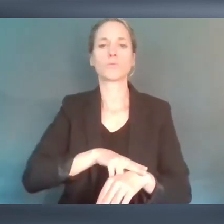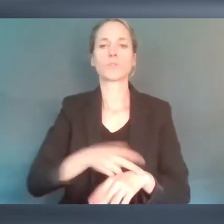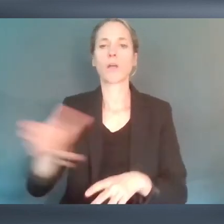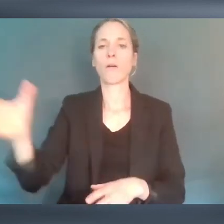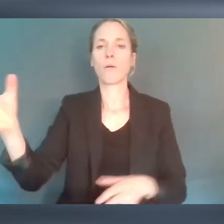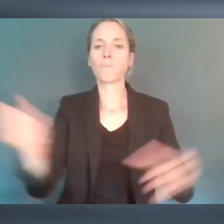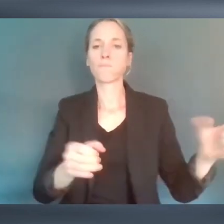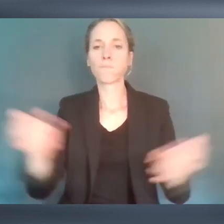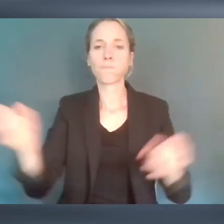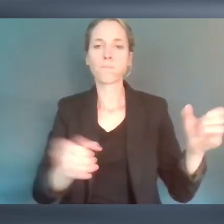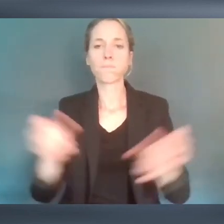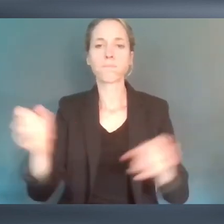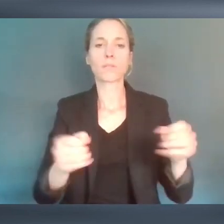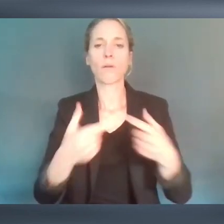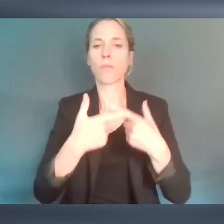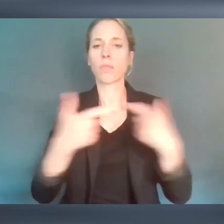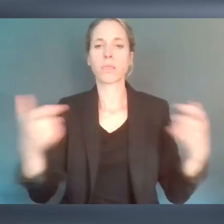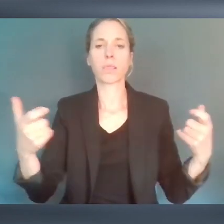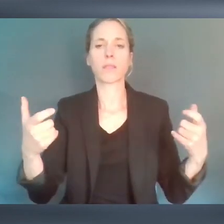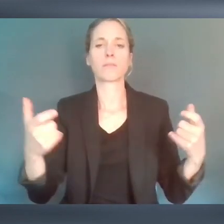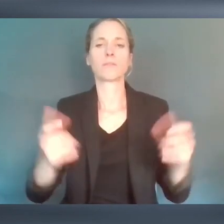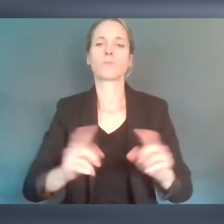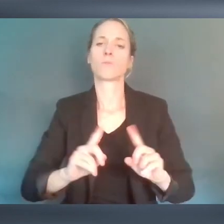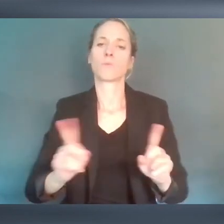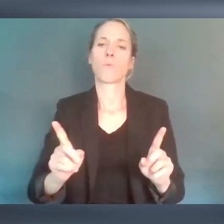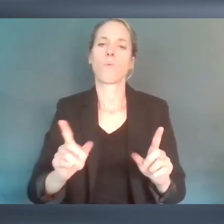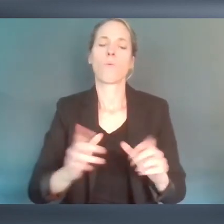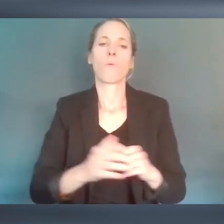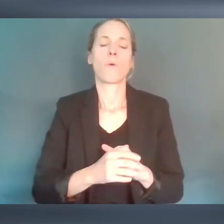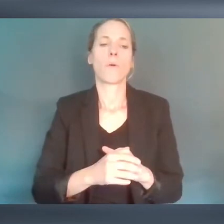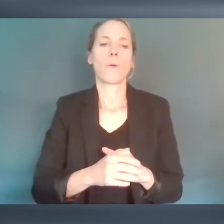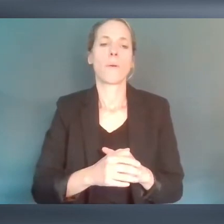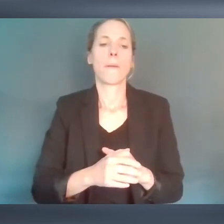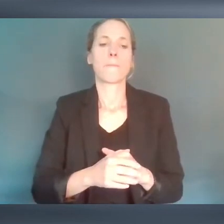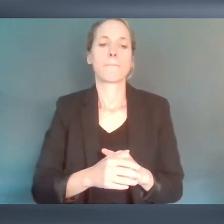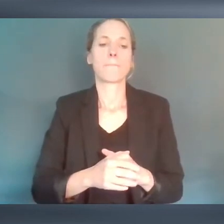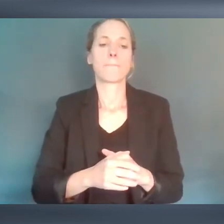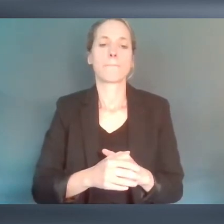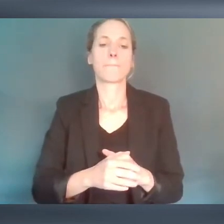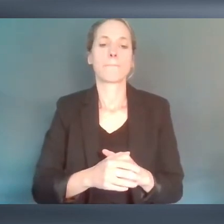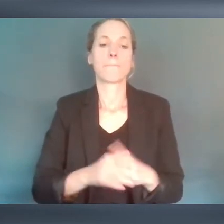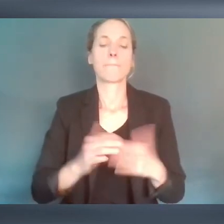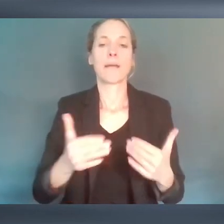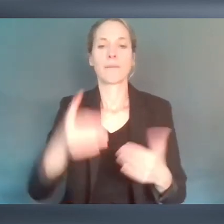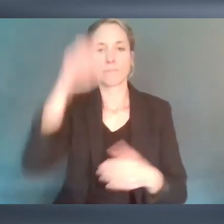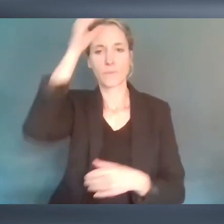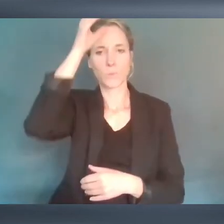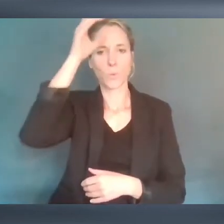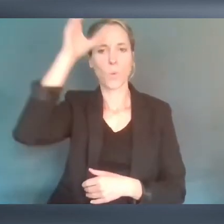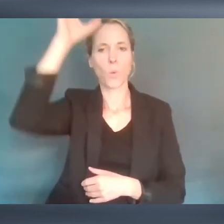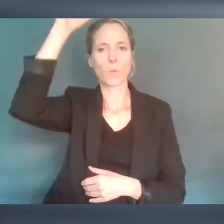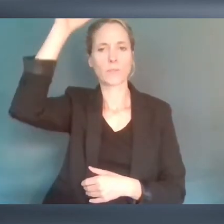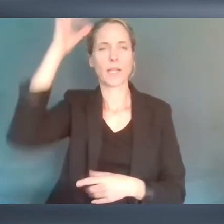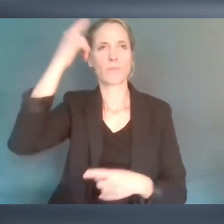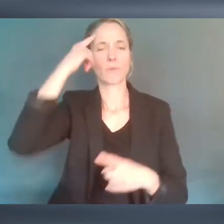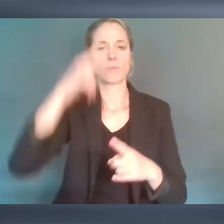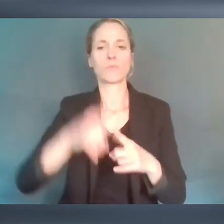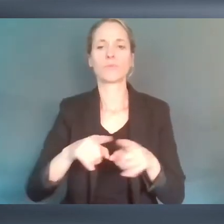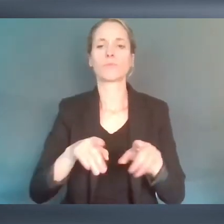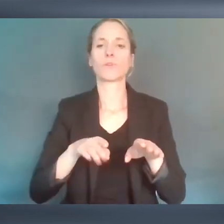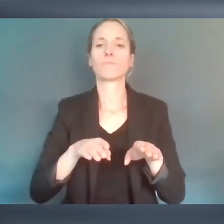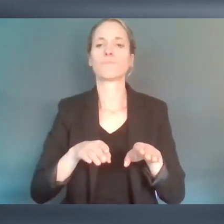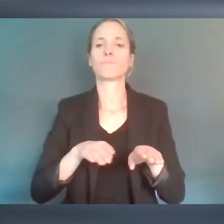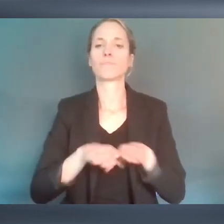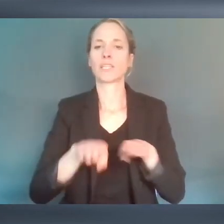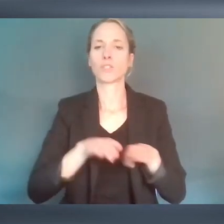une discrimination positive, mais c'est finalement introduire des concepts, modifier des pratiques de gestion d'équipe